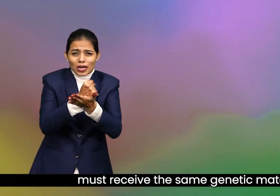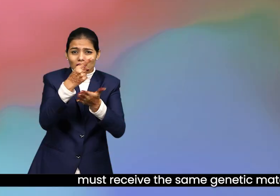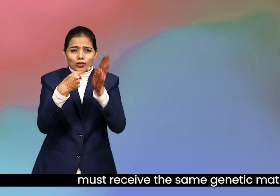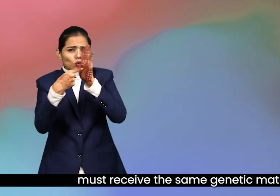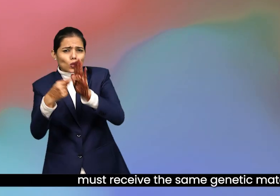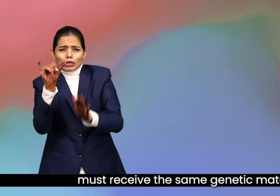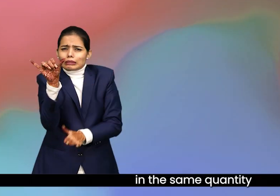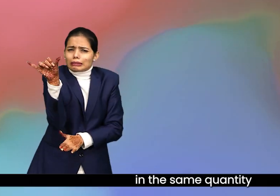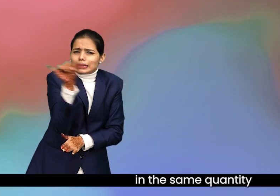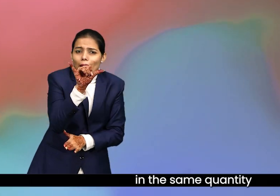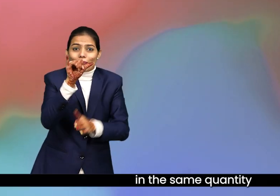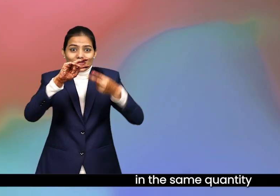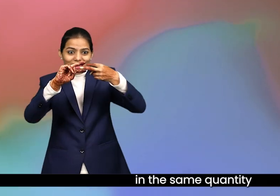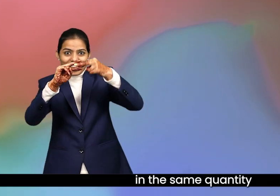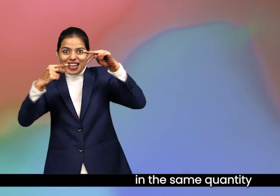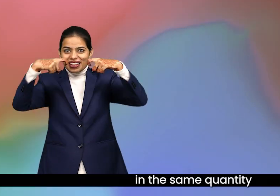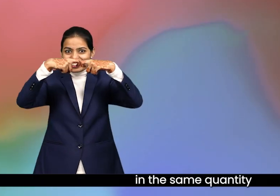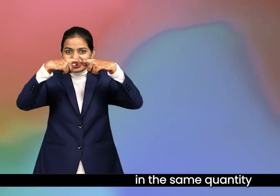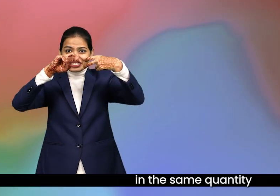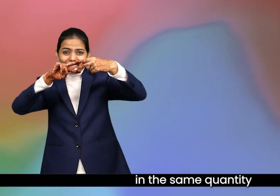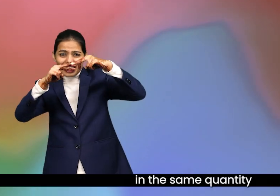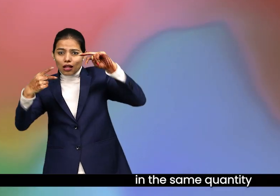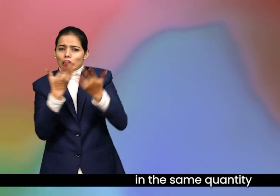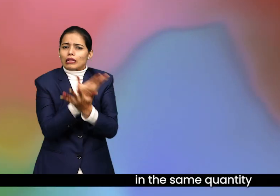உயிரணுக்கள் materials தாய் in உயிரணுவை the same ஒத்த quantity அதே அளவு